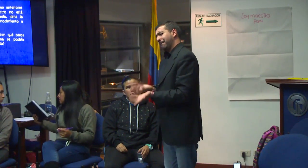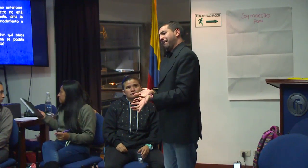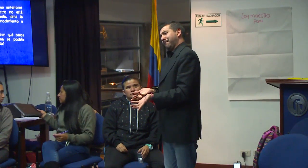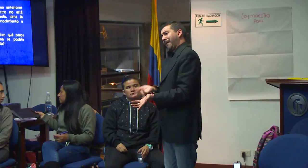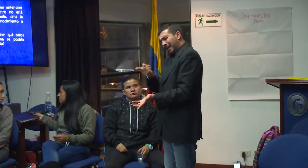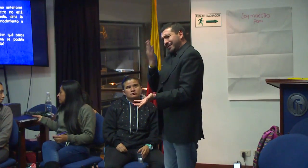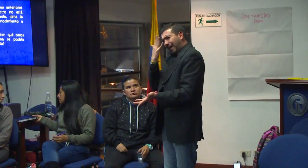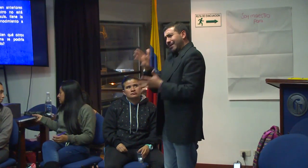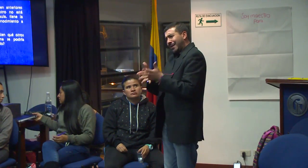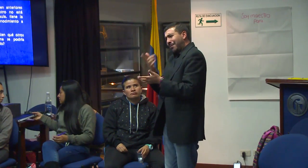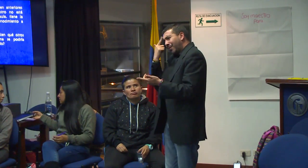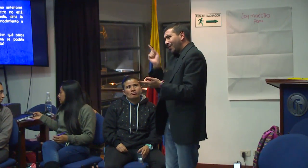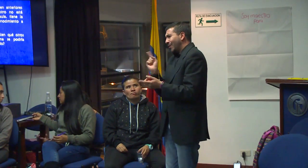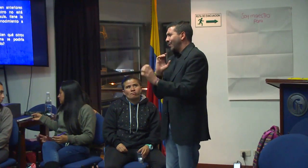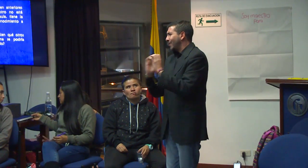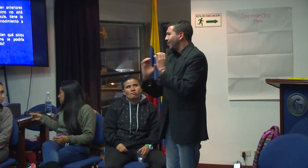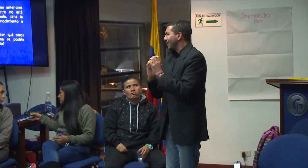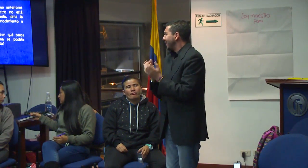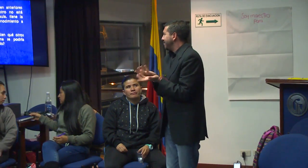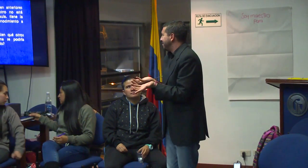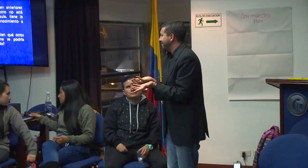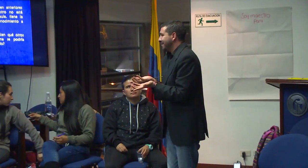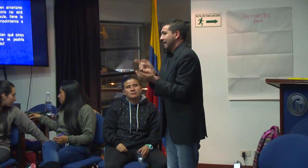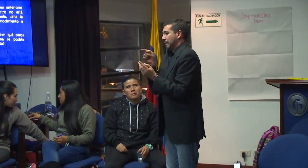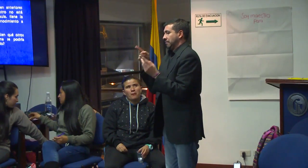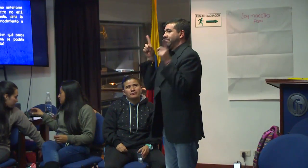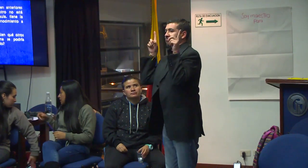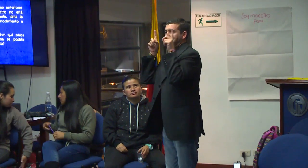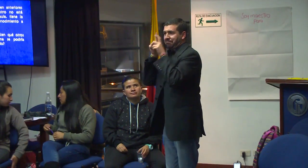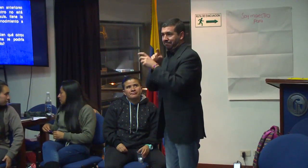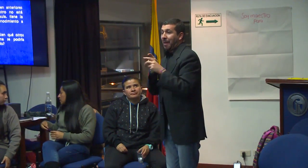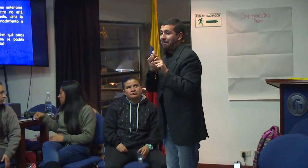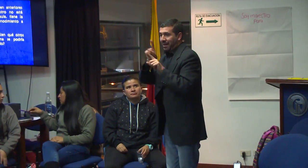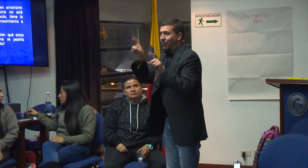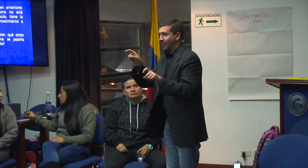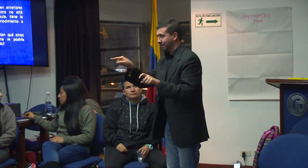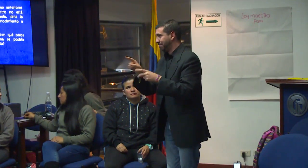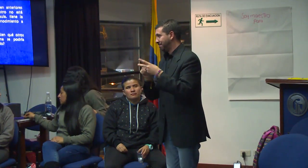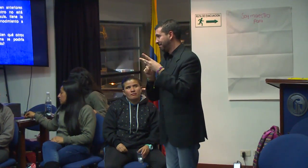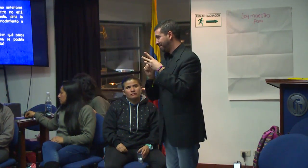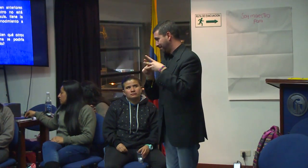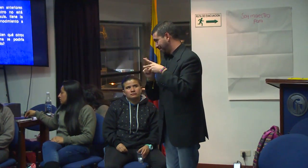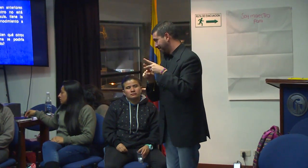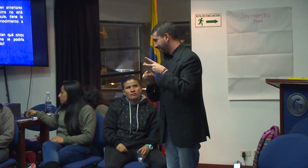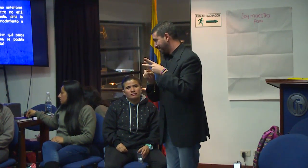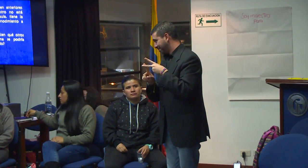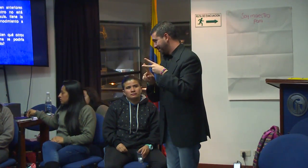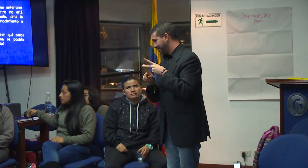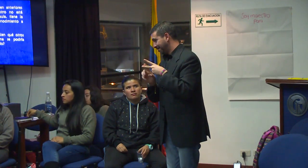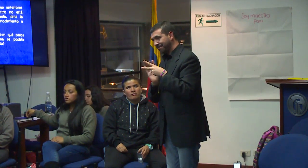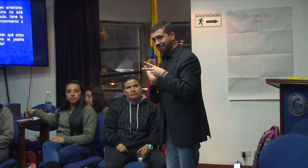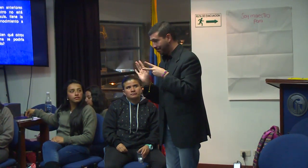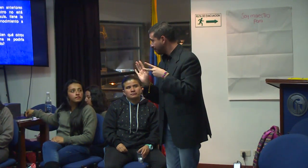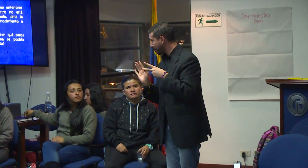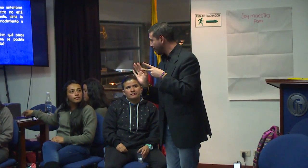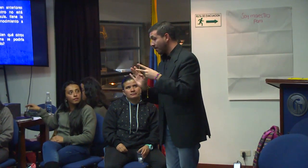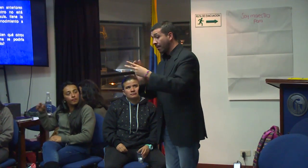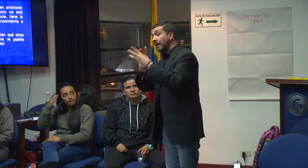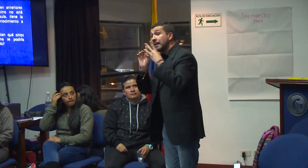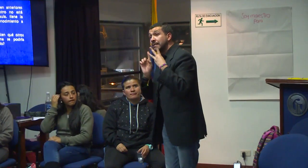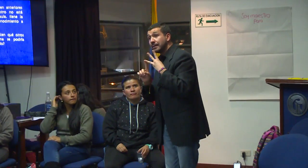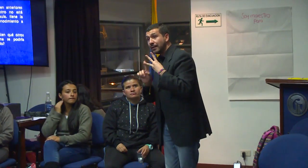como, ¡ah! Como que ya se pierde la idea. ¿Sí? No hay comunicación allí. ¿Sí? Esa situación es importante que nos la